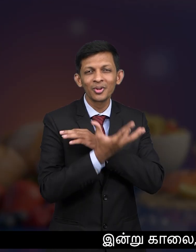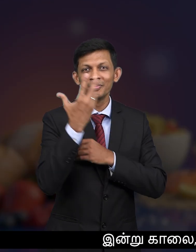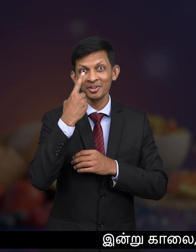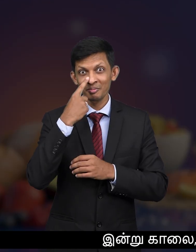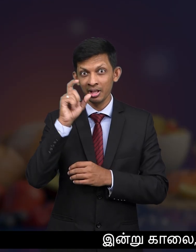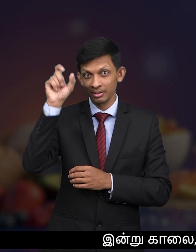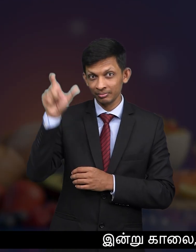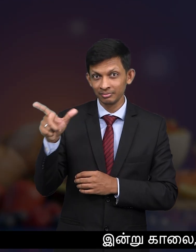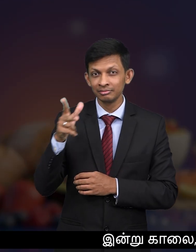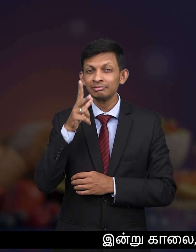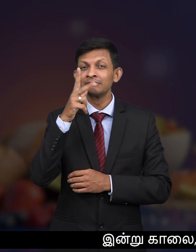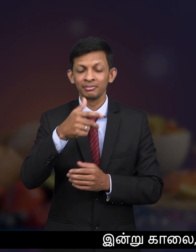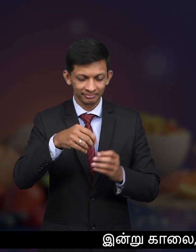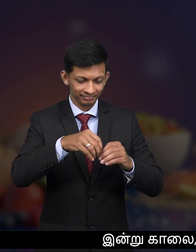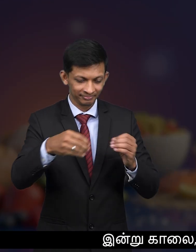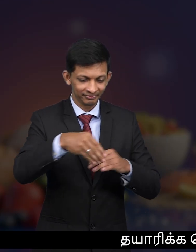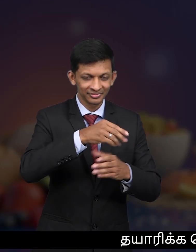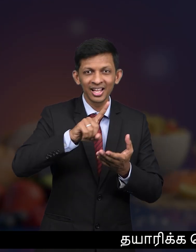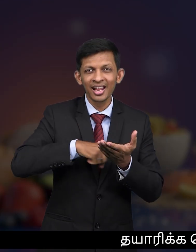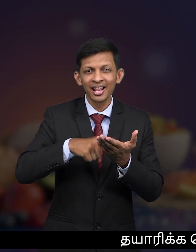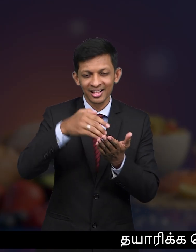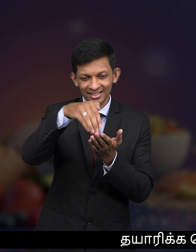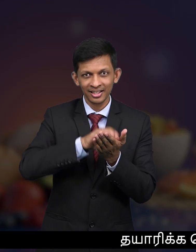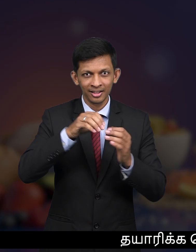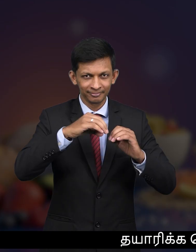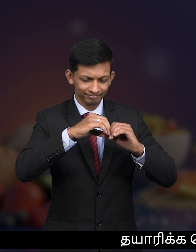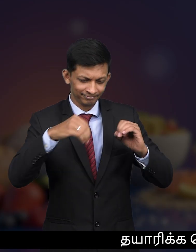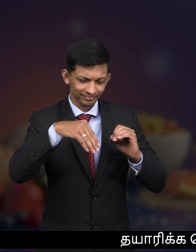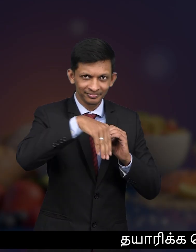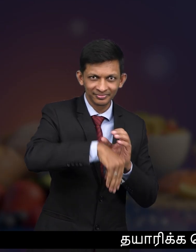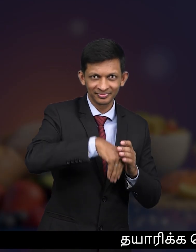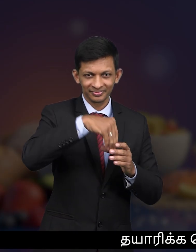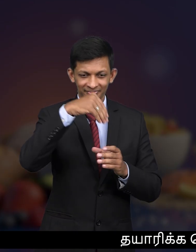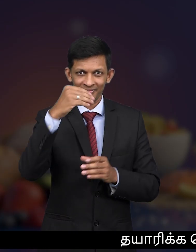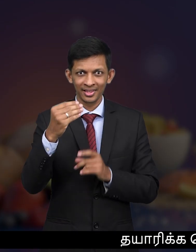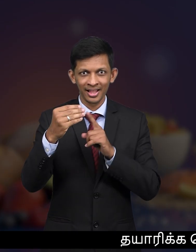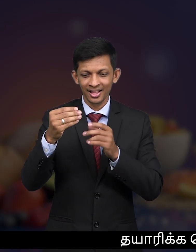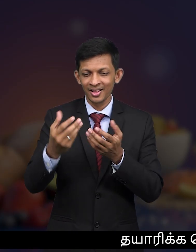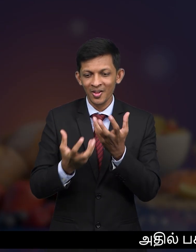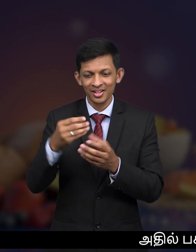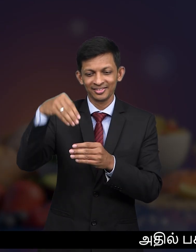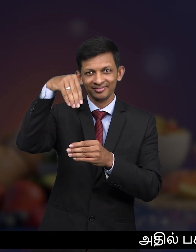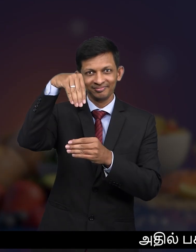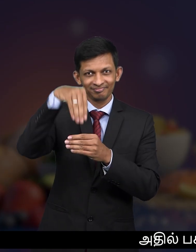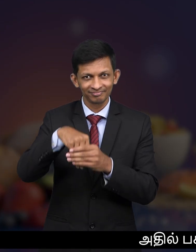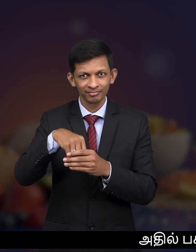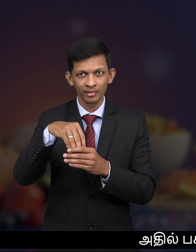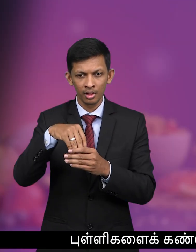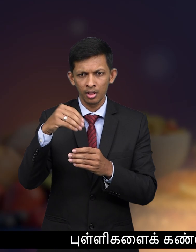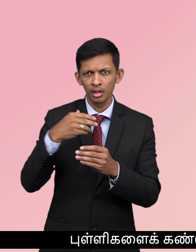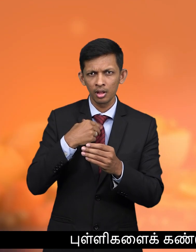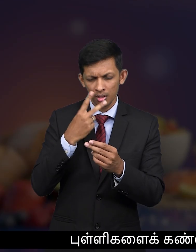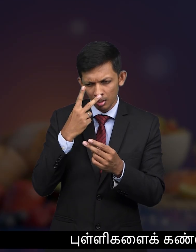இன்று காலை என் அம்மா ஒரு டோஸ்ட் தயாரிக்க ரொட்டியை திறந்தார். அதில்